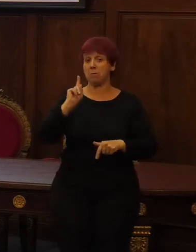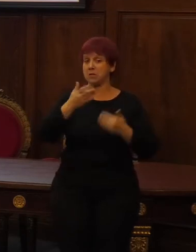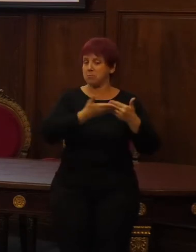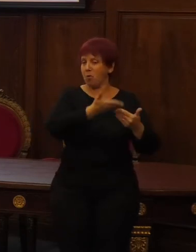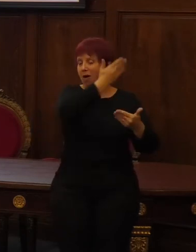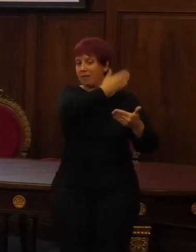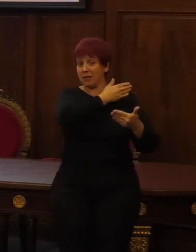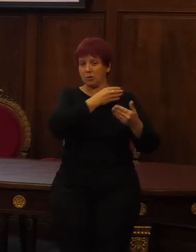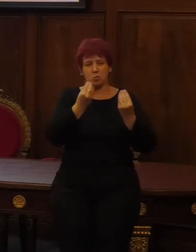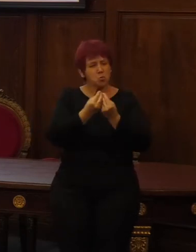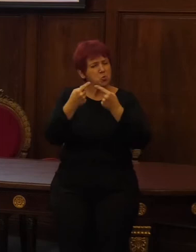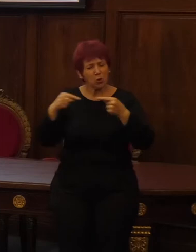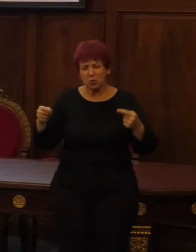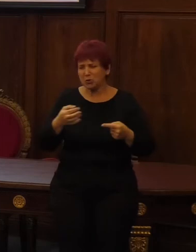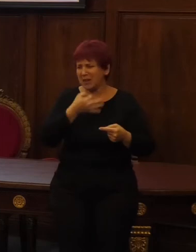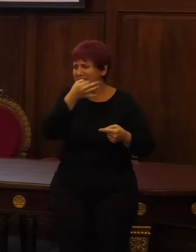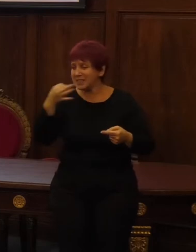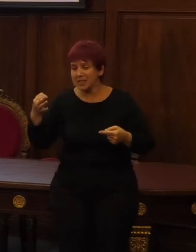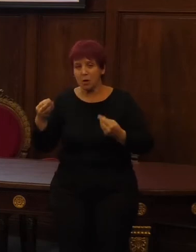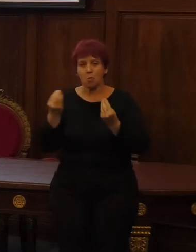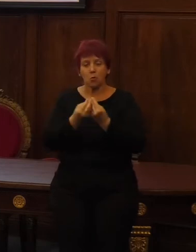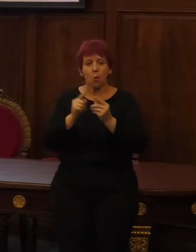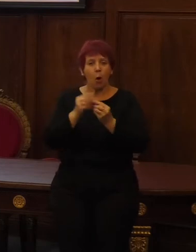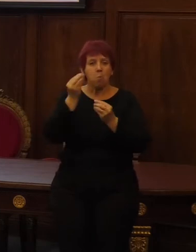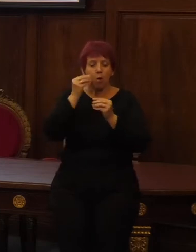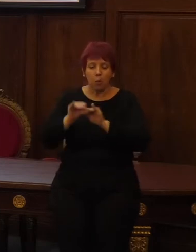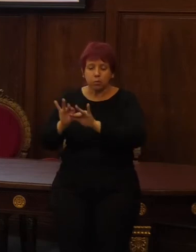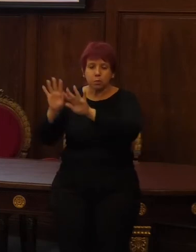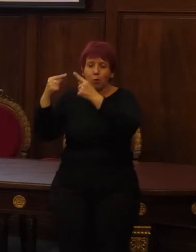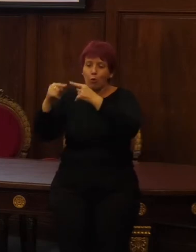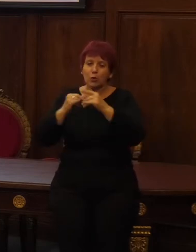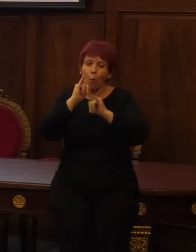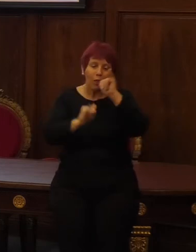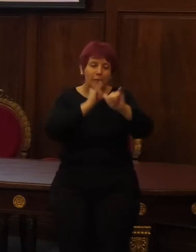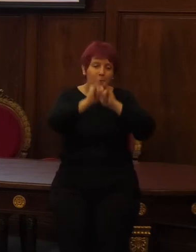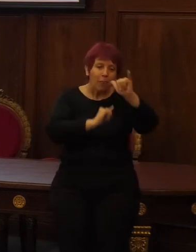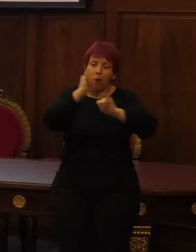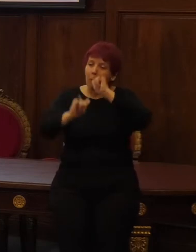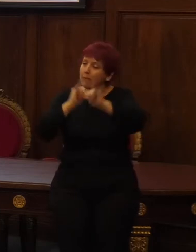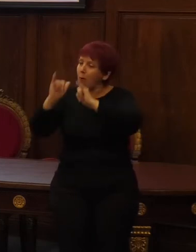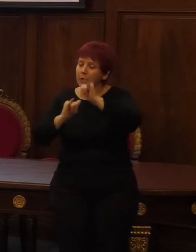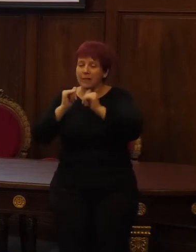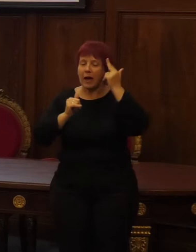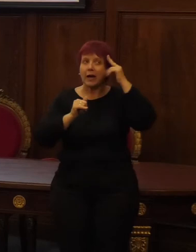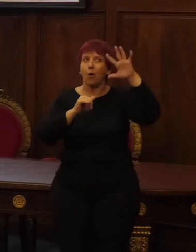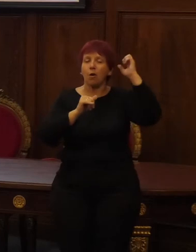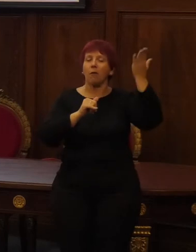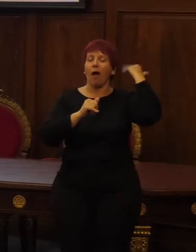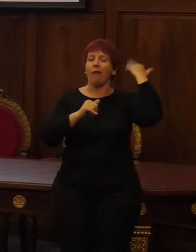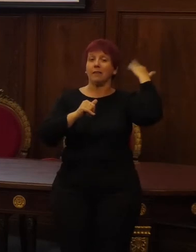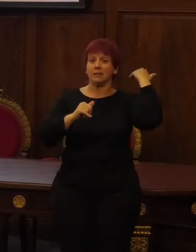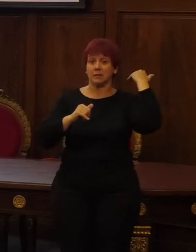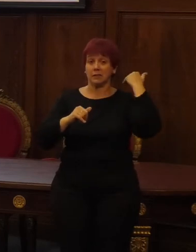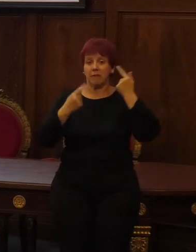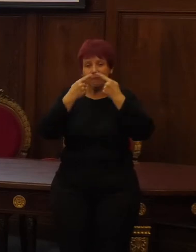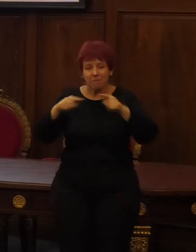Tenemos tanto que contarnos y tanto que desempolvar para poder seguir por los mismos caminos, o